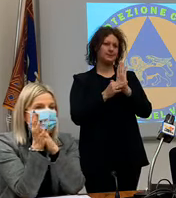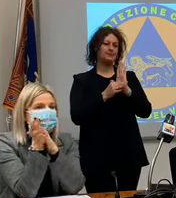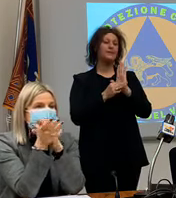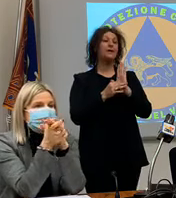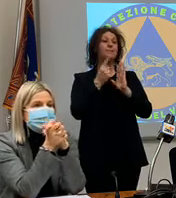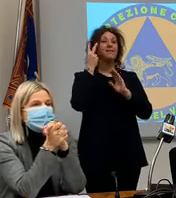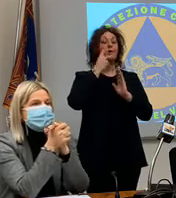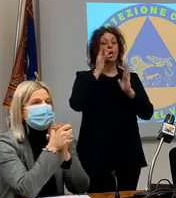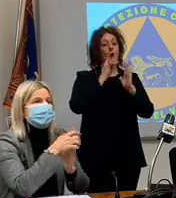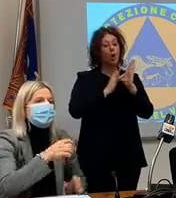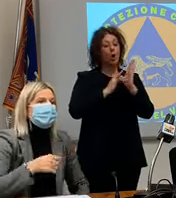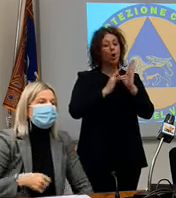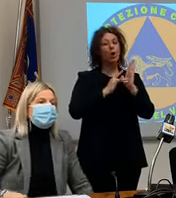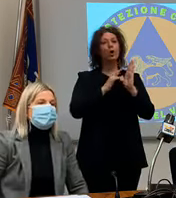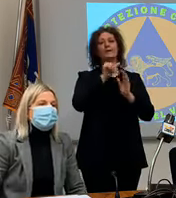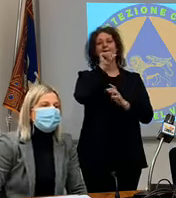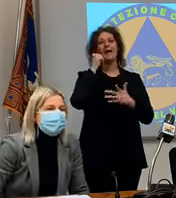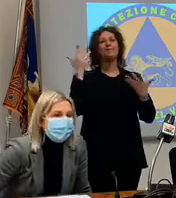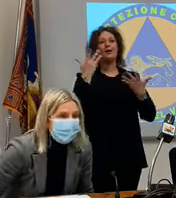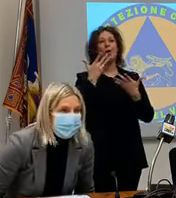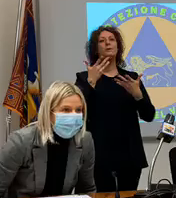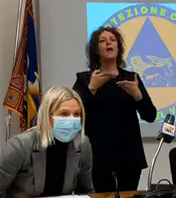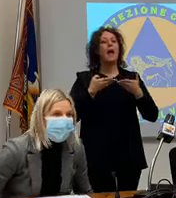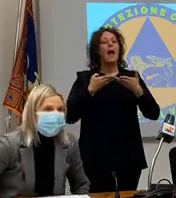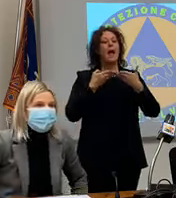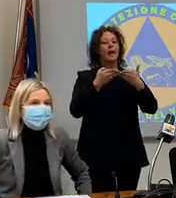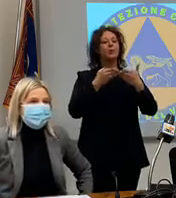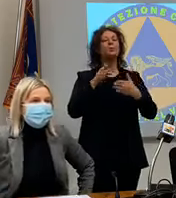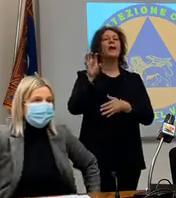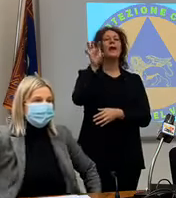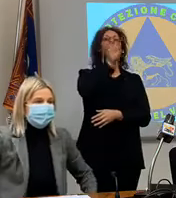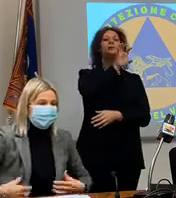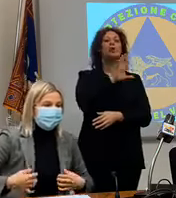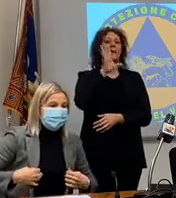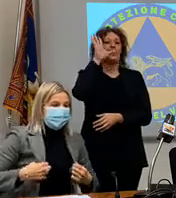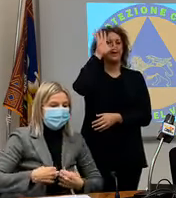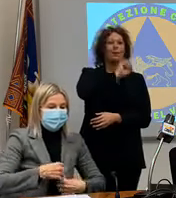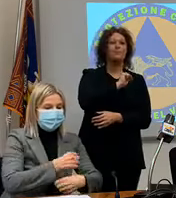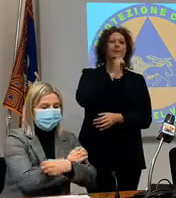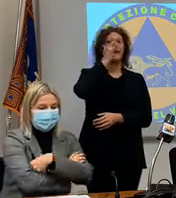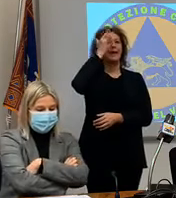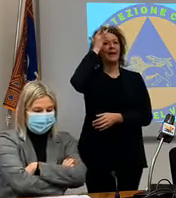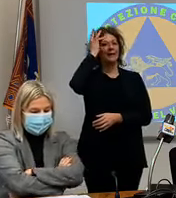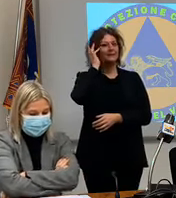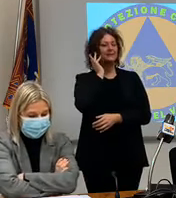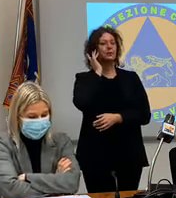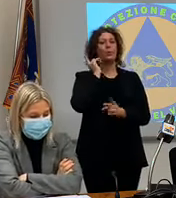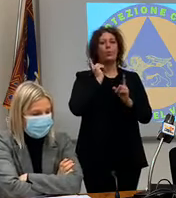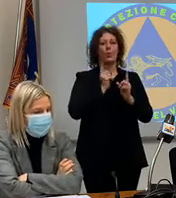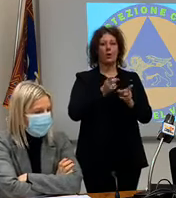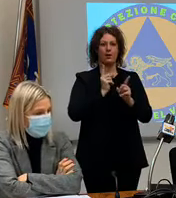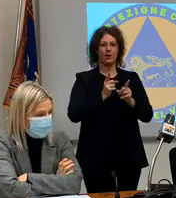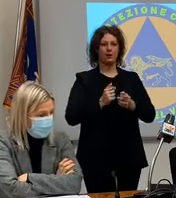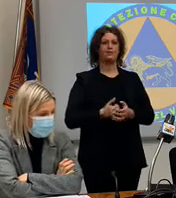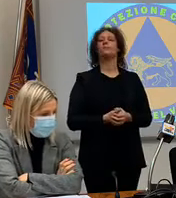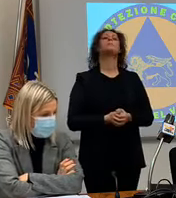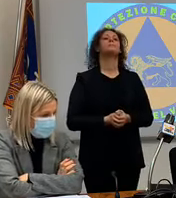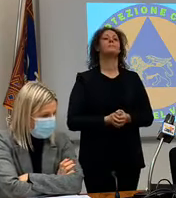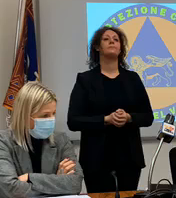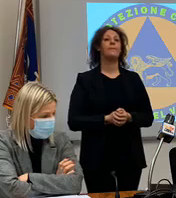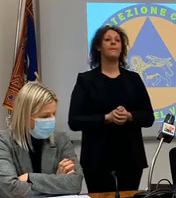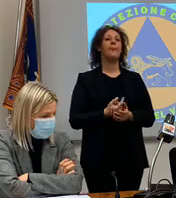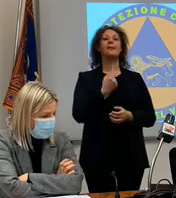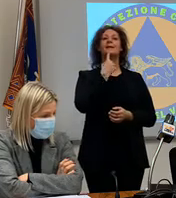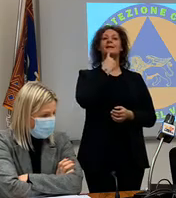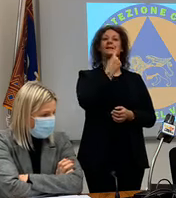regioni a identificare il proprio scenario di rischio Quindi quando perché vi dico